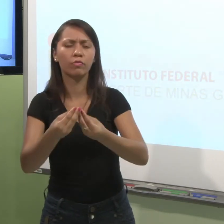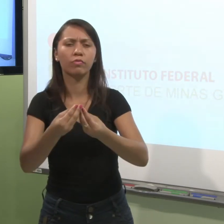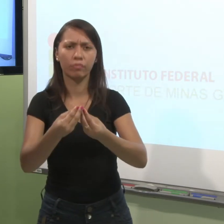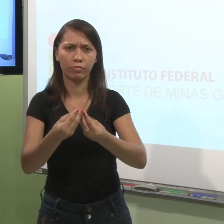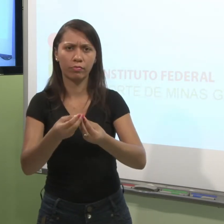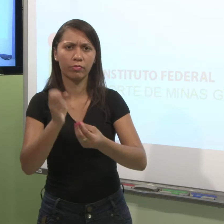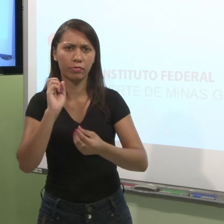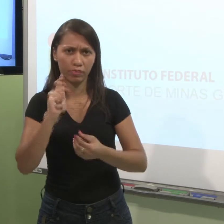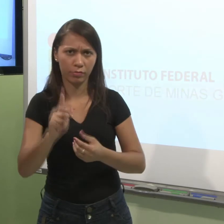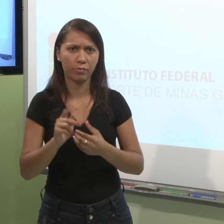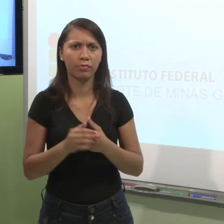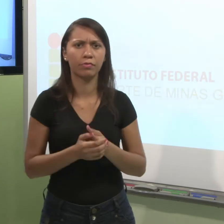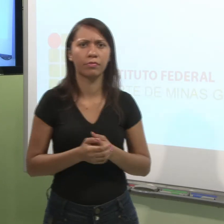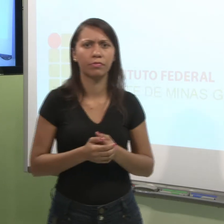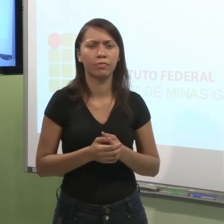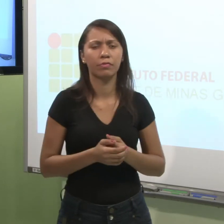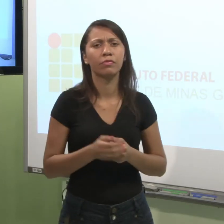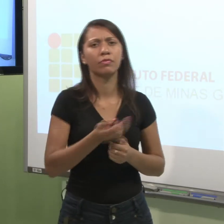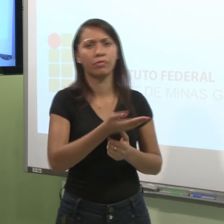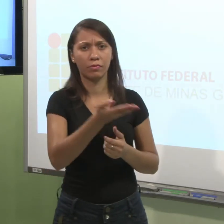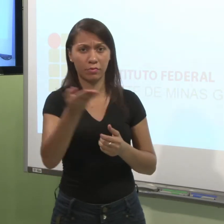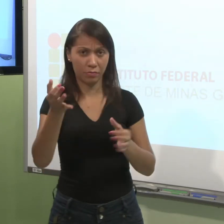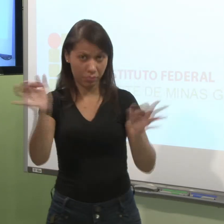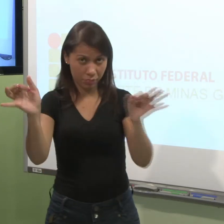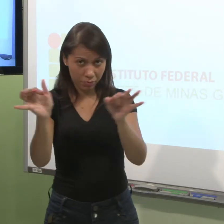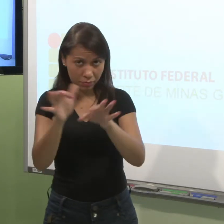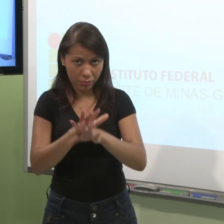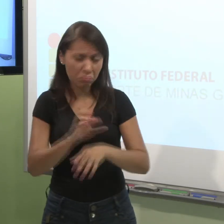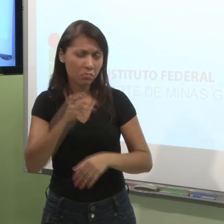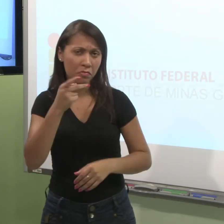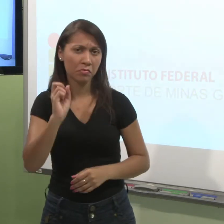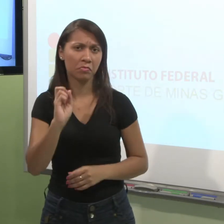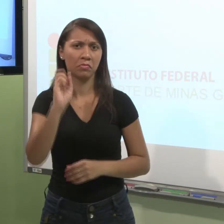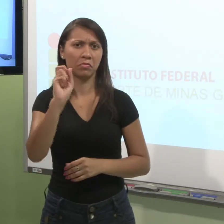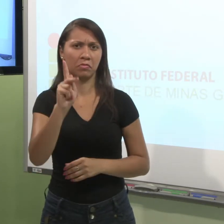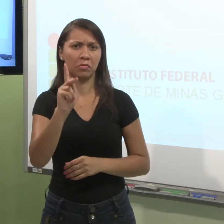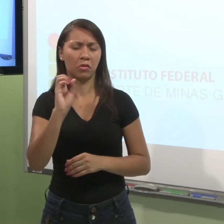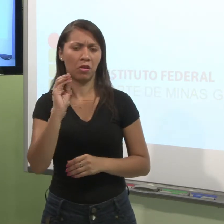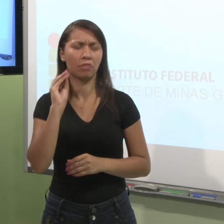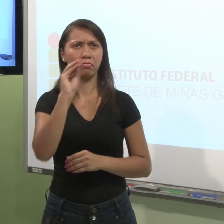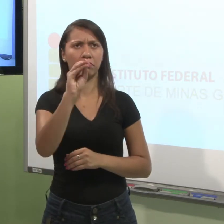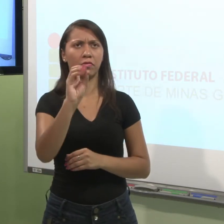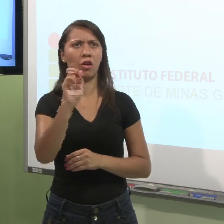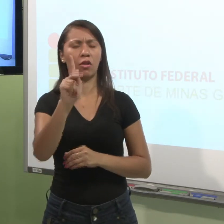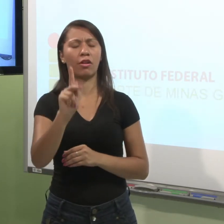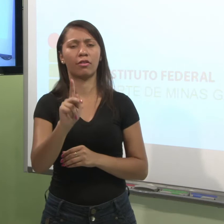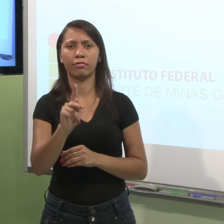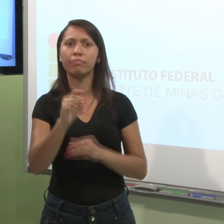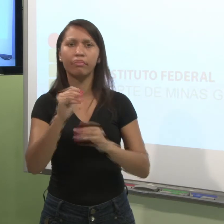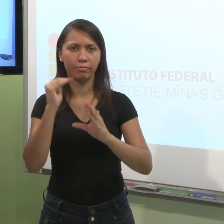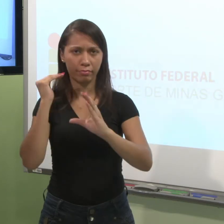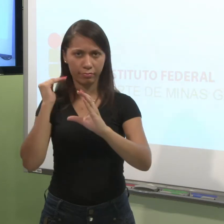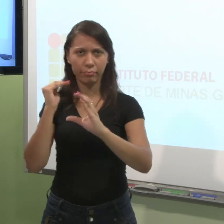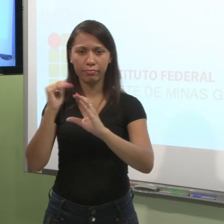Concluindo essa etapa, basta clicar no botão OK, para que a planilha seja enviada à impressora.